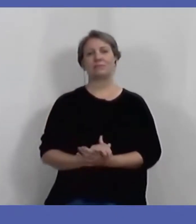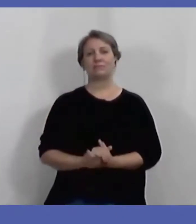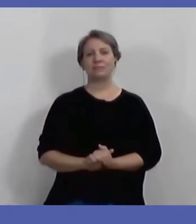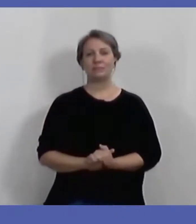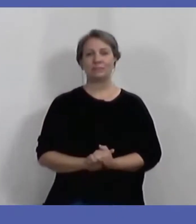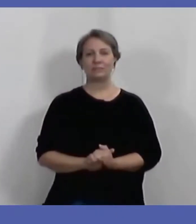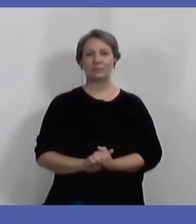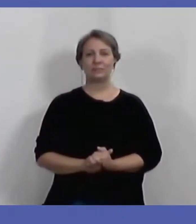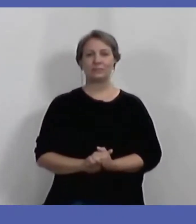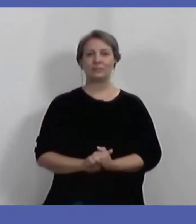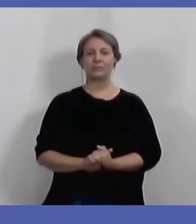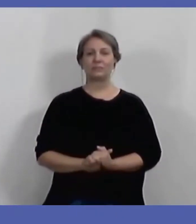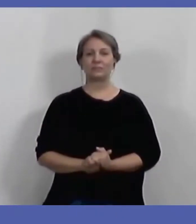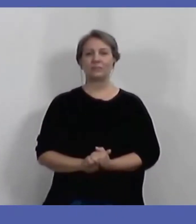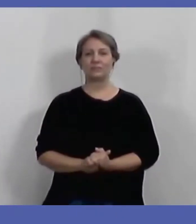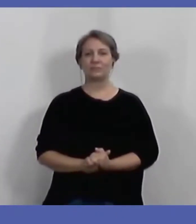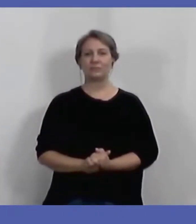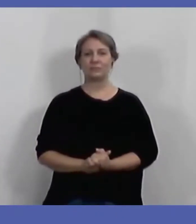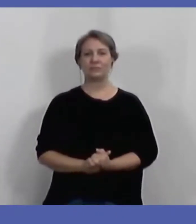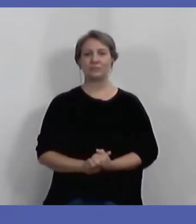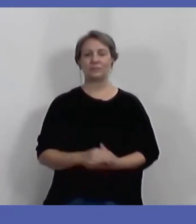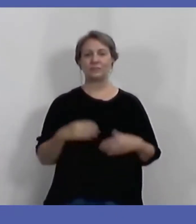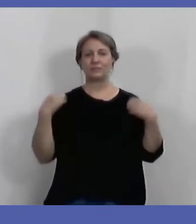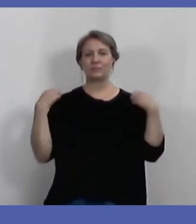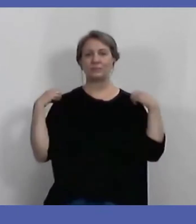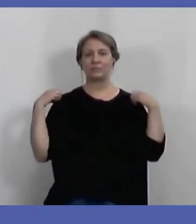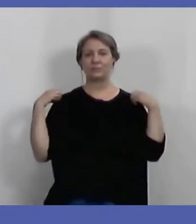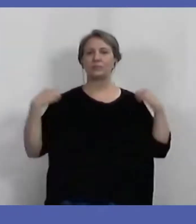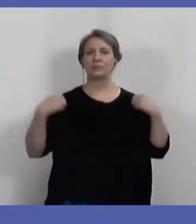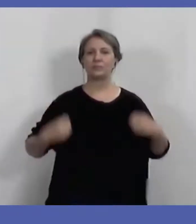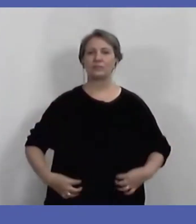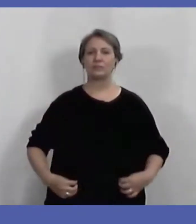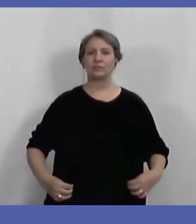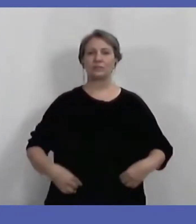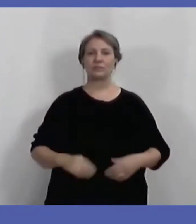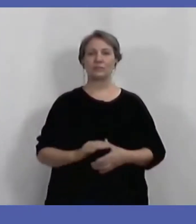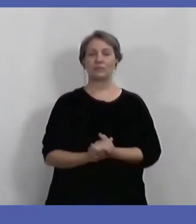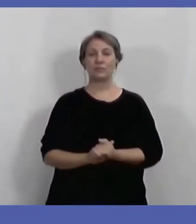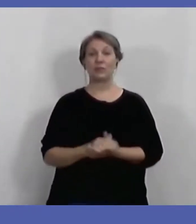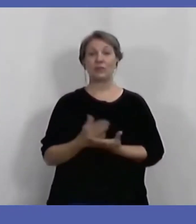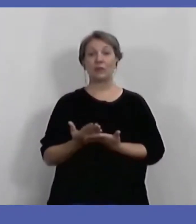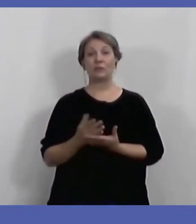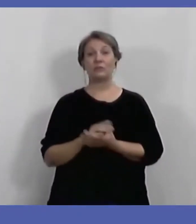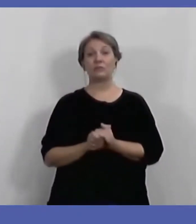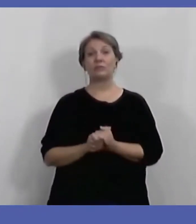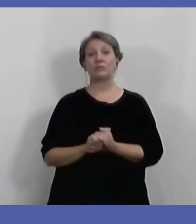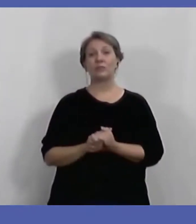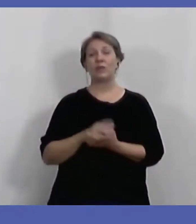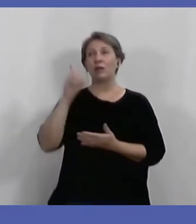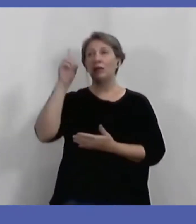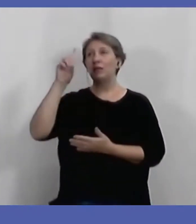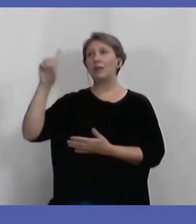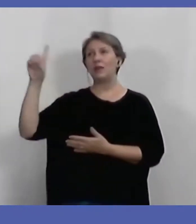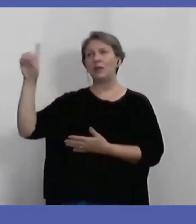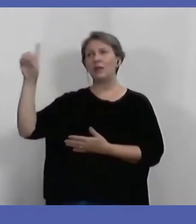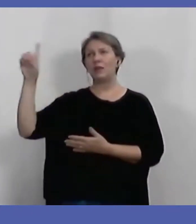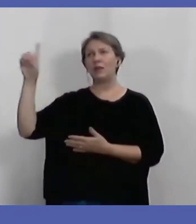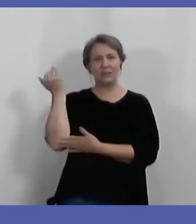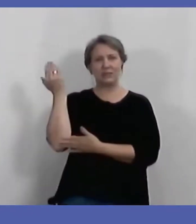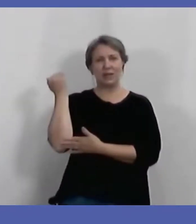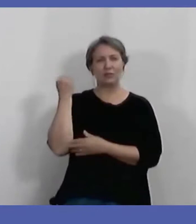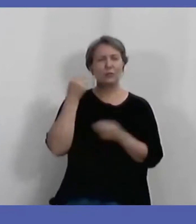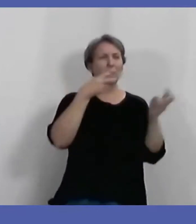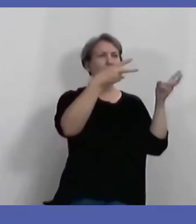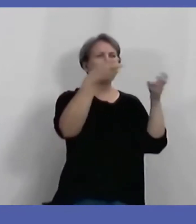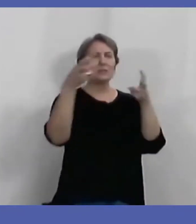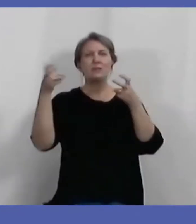Senhor, naquela época o Senhor já percebeu essa necessidade, levou seus discípulos para Cesareia de